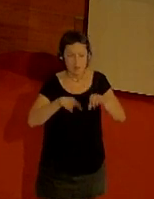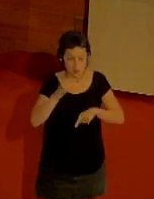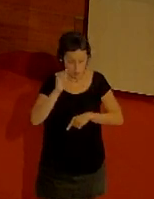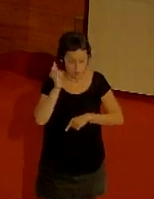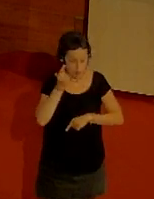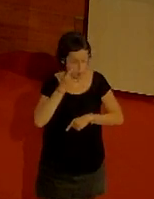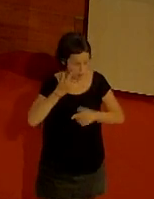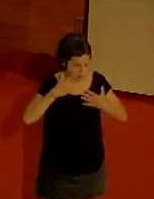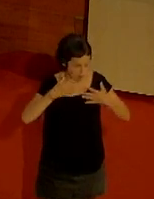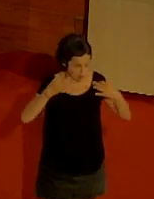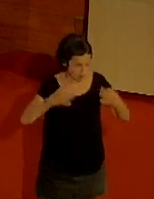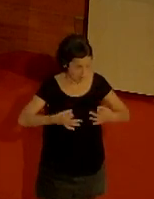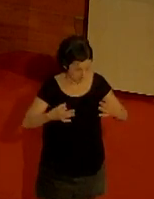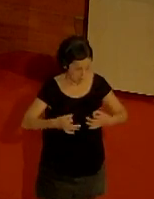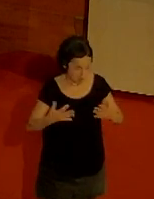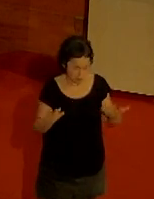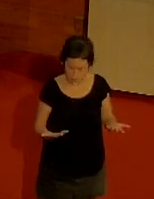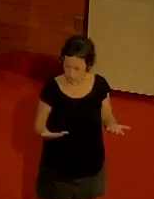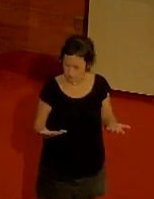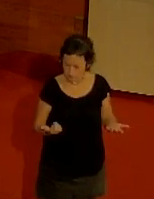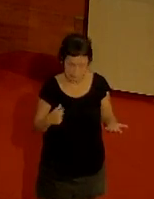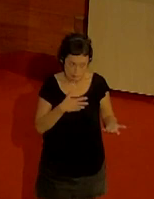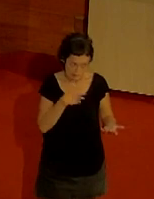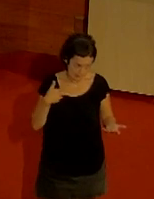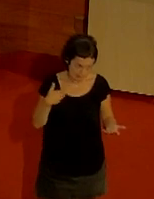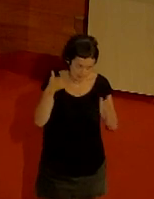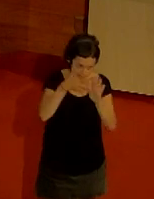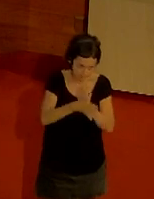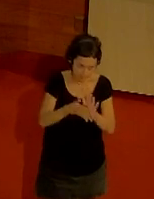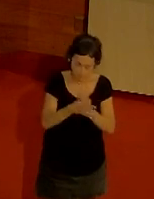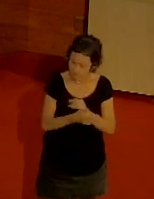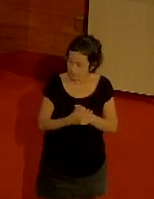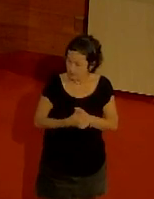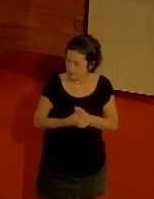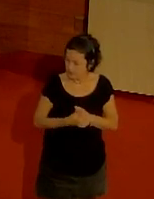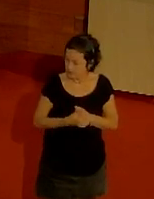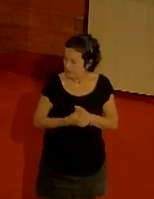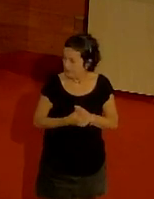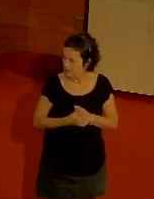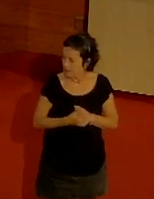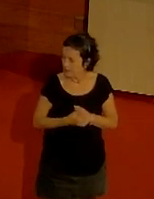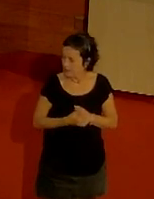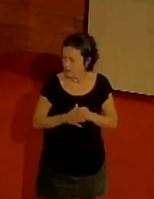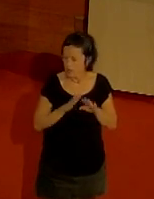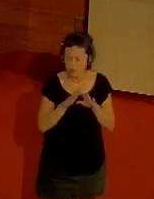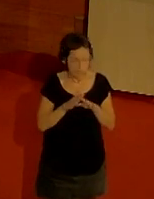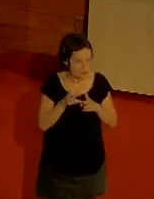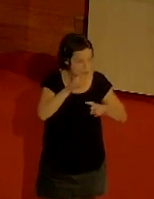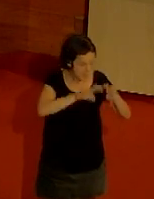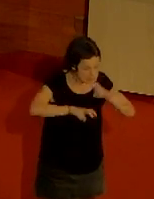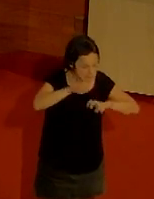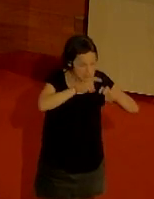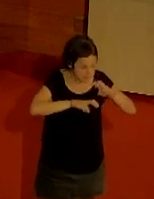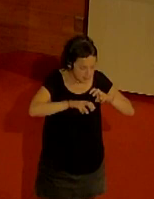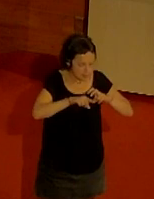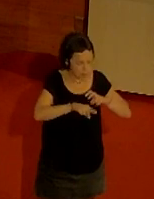profunda del tema, ¿no? Que es lo que al final, lo que os quería, ¿no? Que buscando estas cosas al final acabas yendo al centro. Y